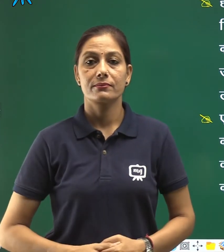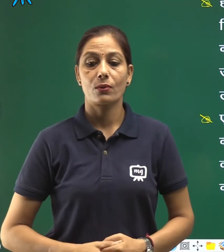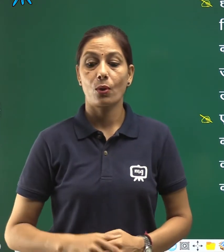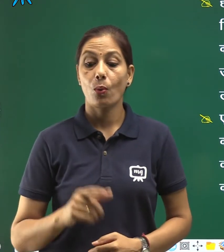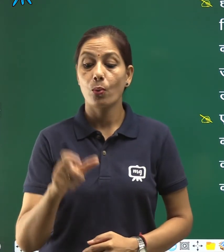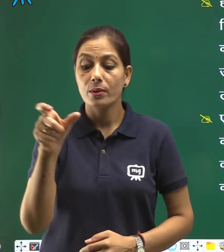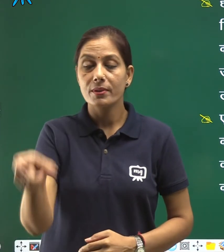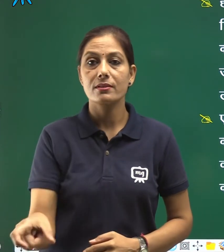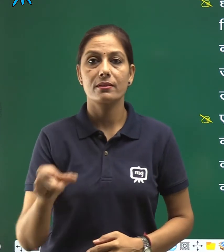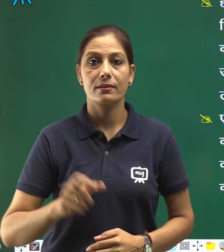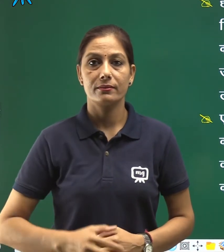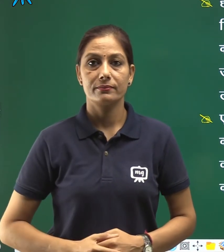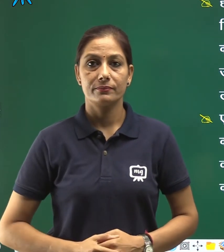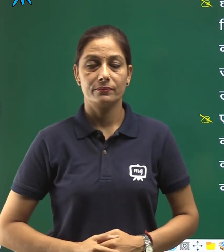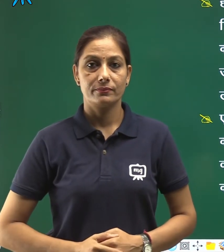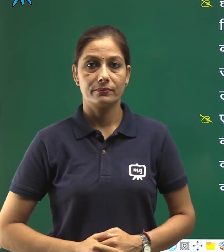उन्होंने